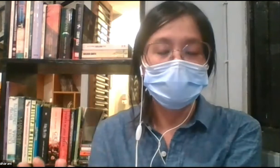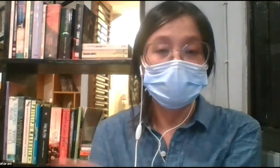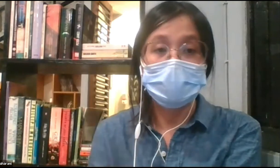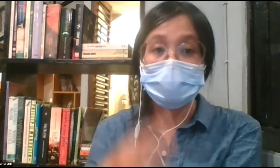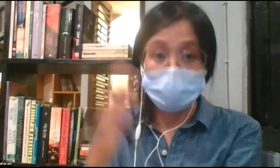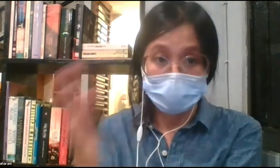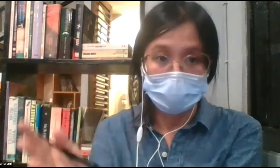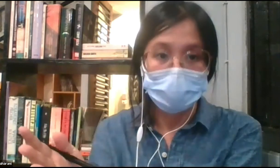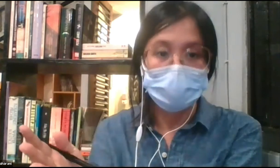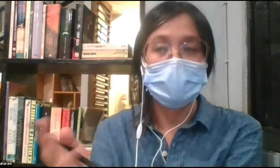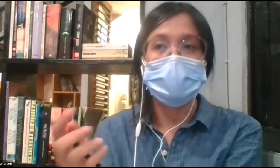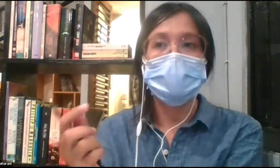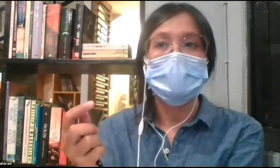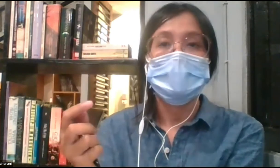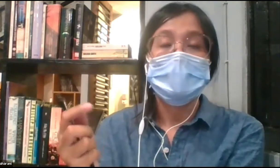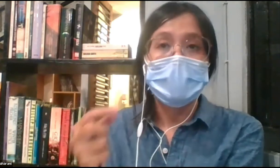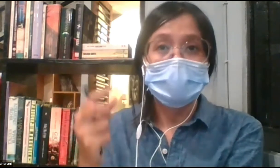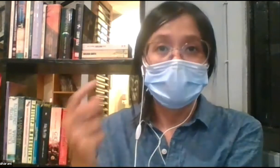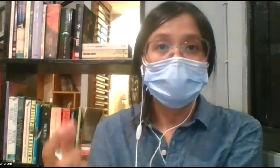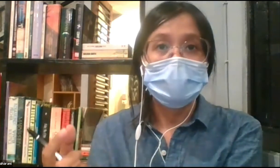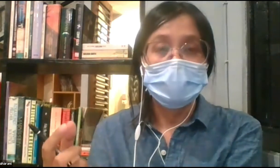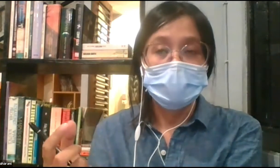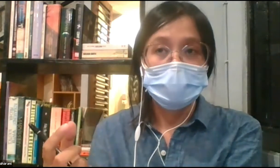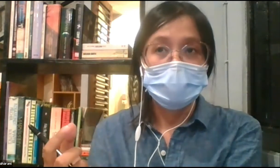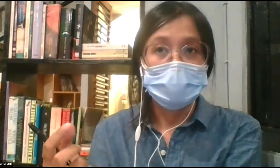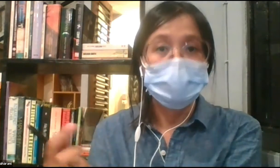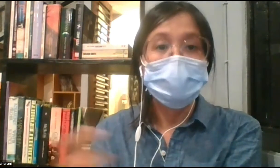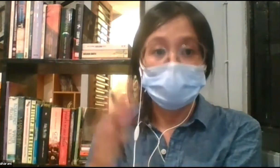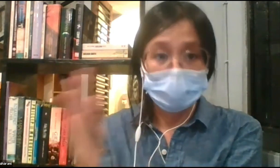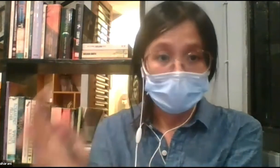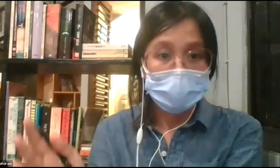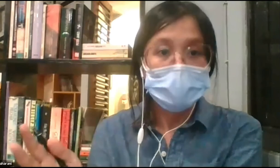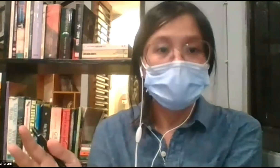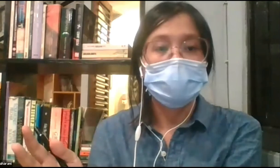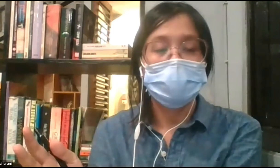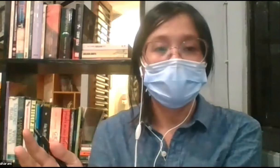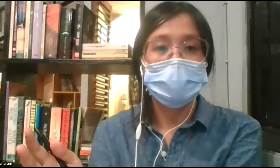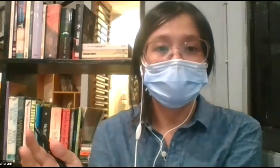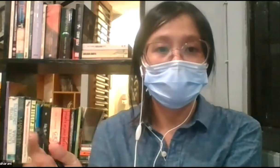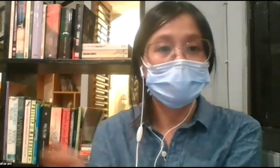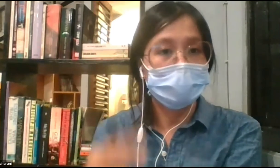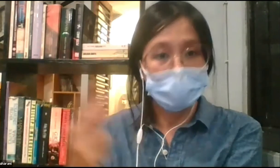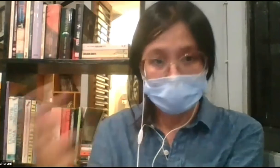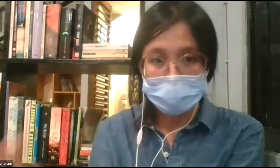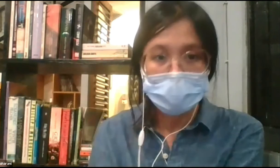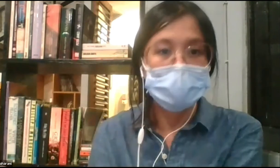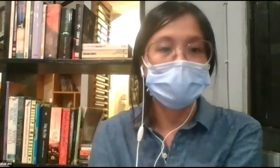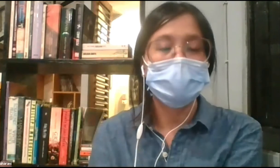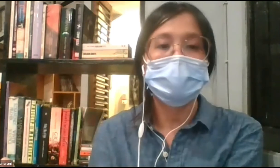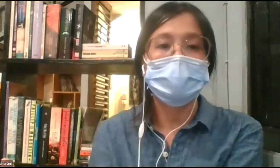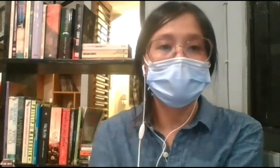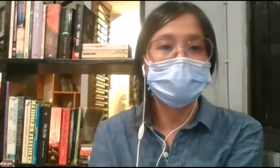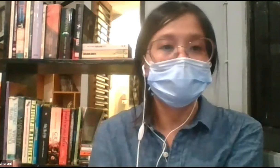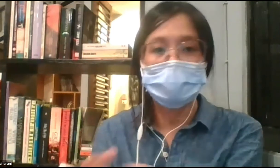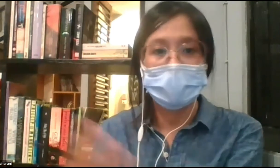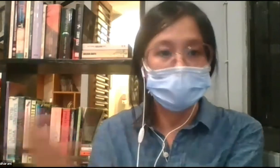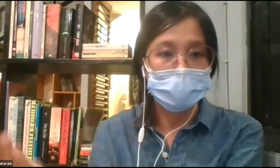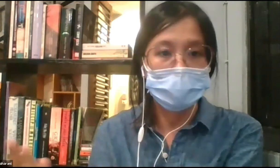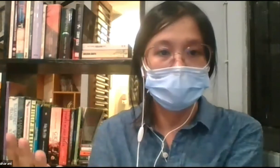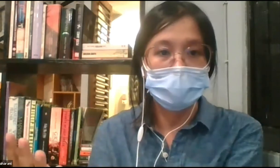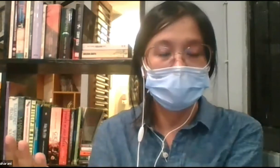itu, di tempo.co saya, atau di New York Times atau di Times, dan